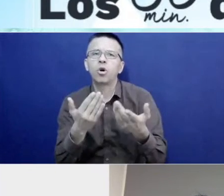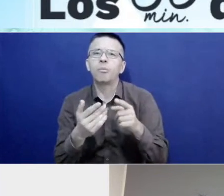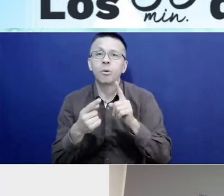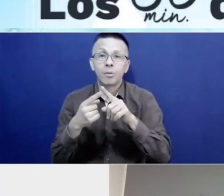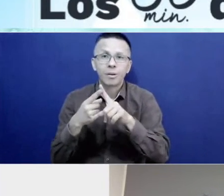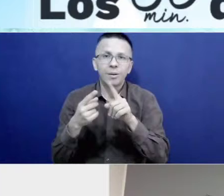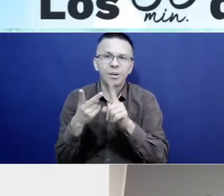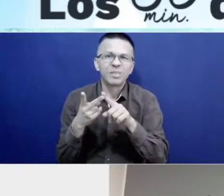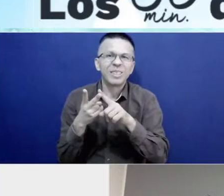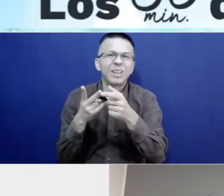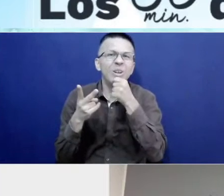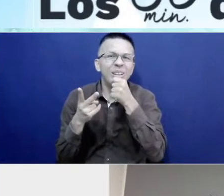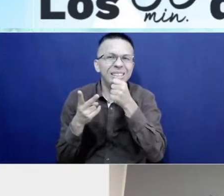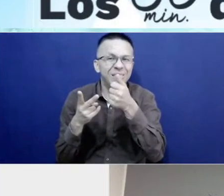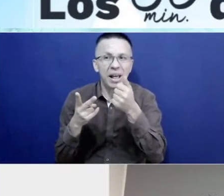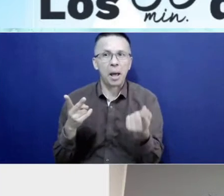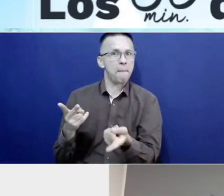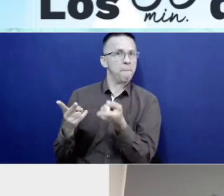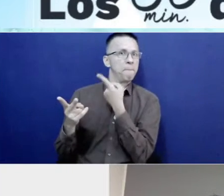y es que